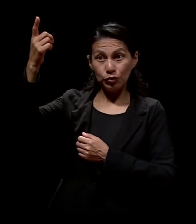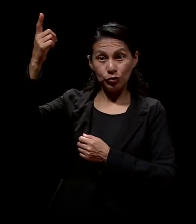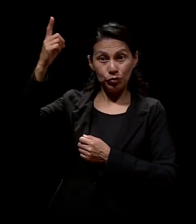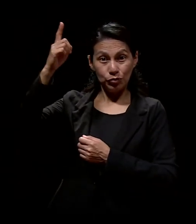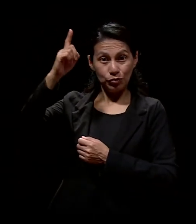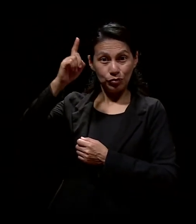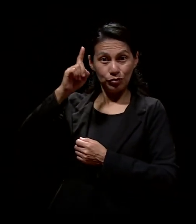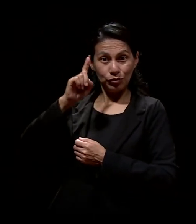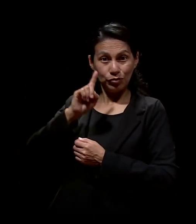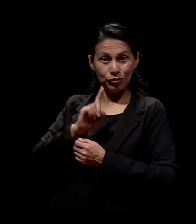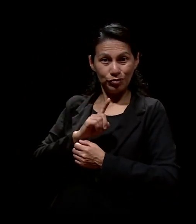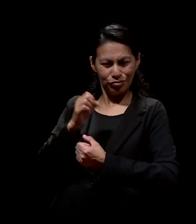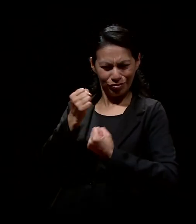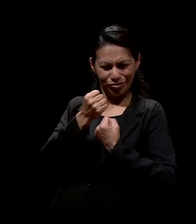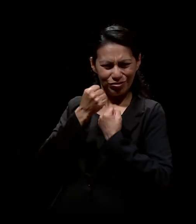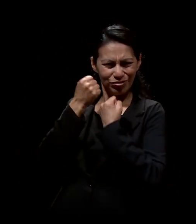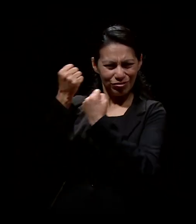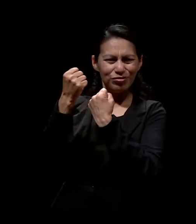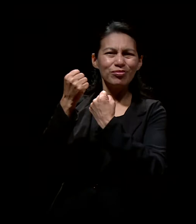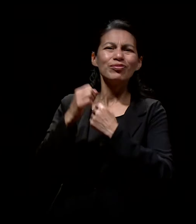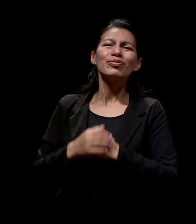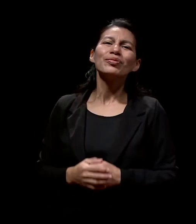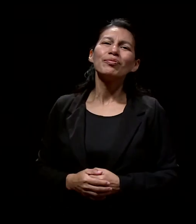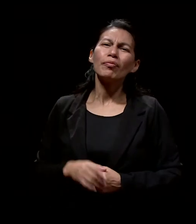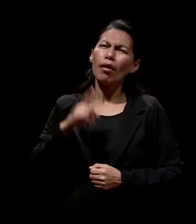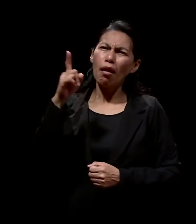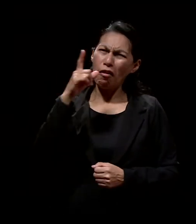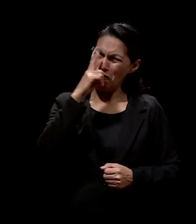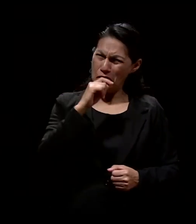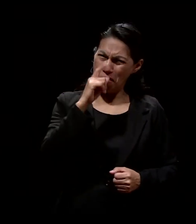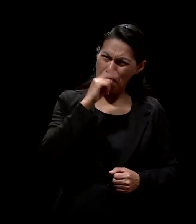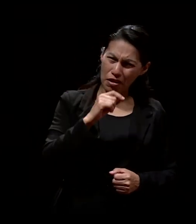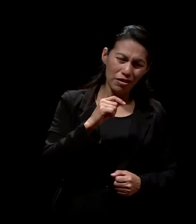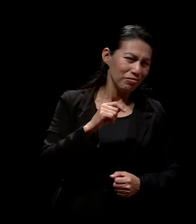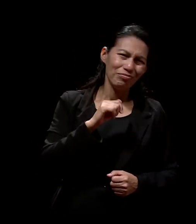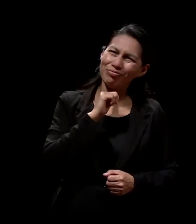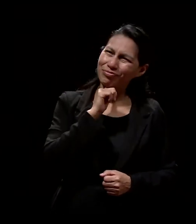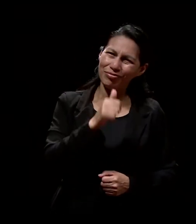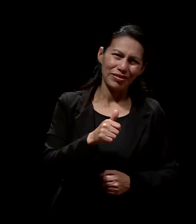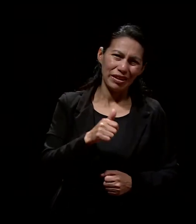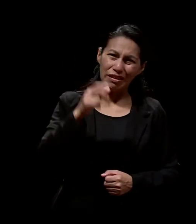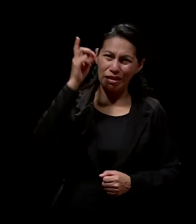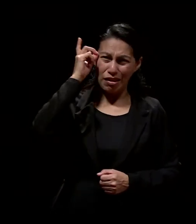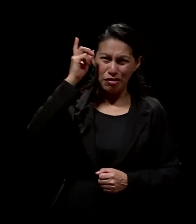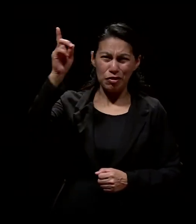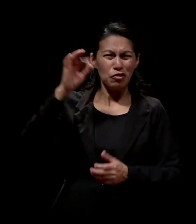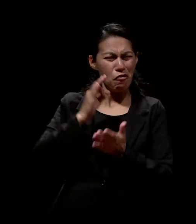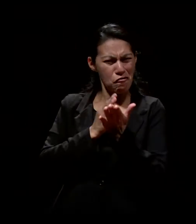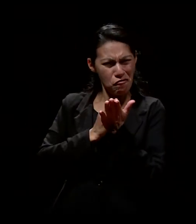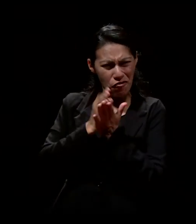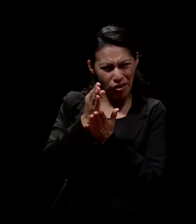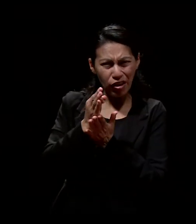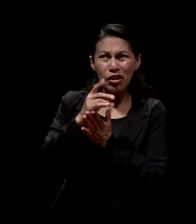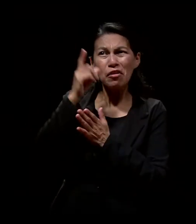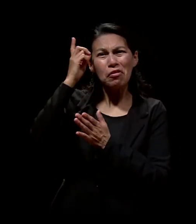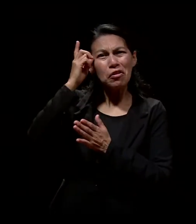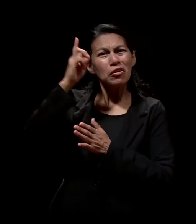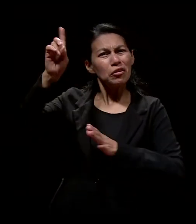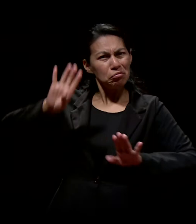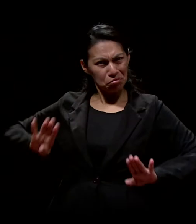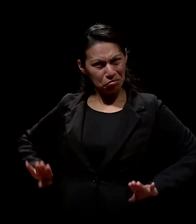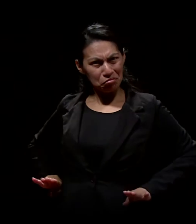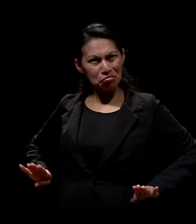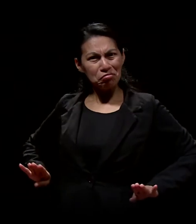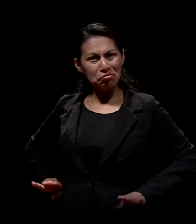nos respaldamos con la fuerza omnipotente de Dios, quien no sabe fallar y es fiel a